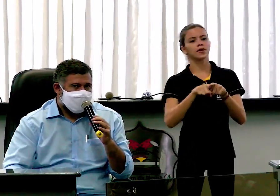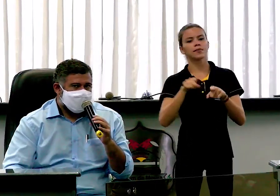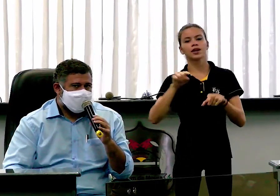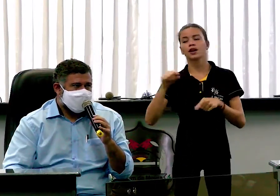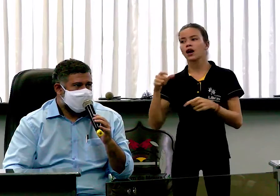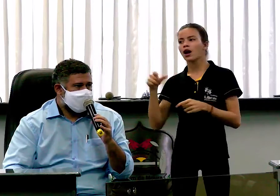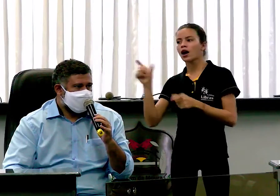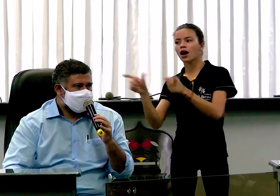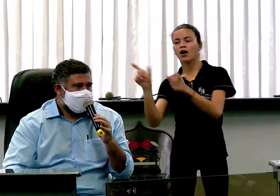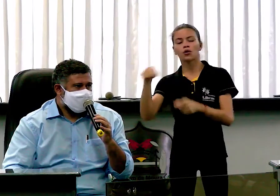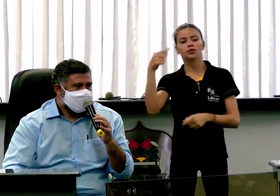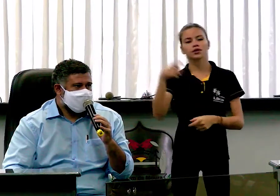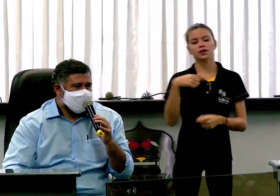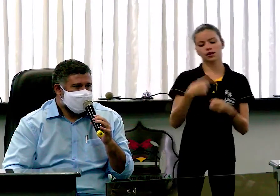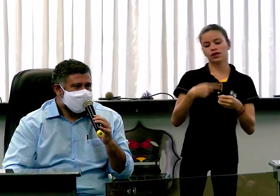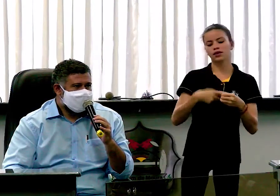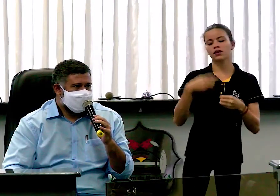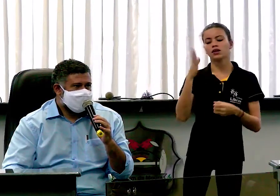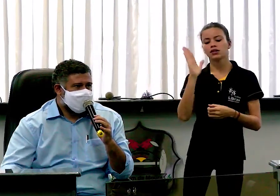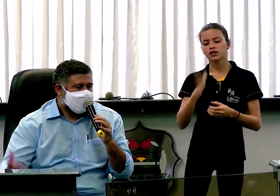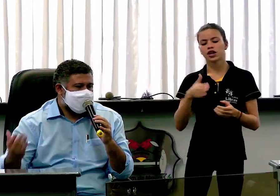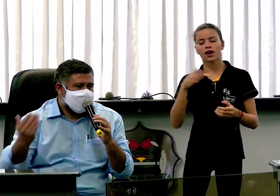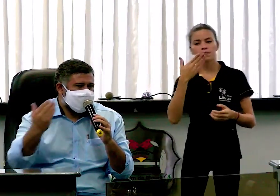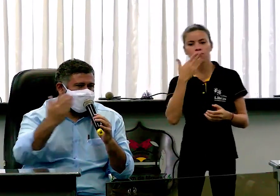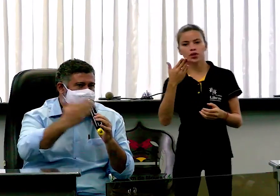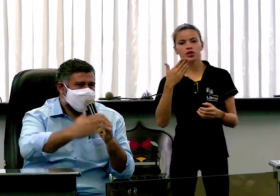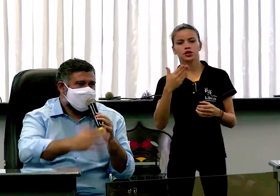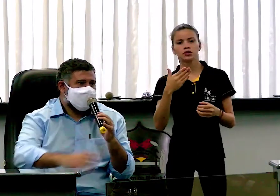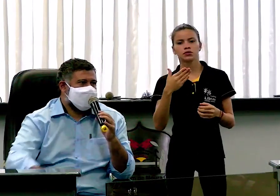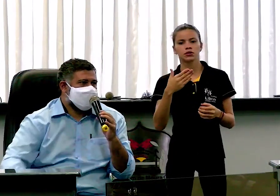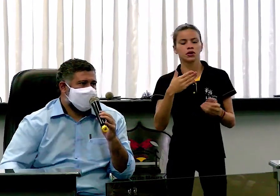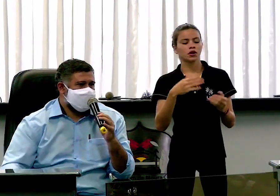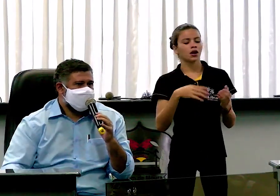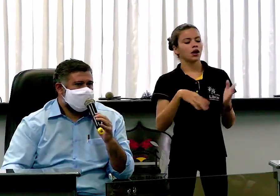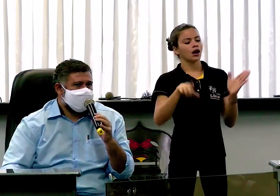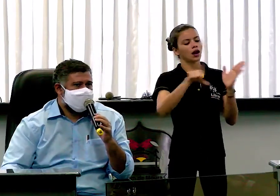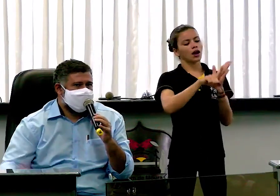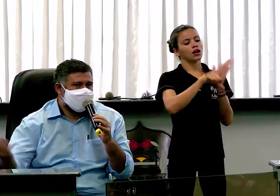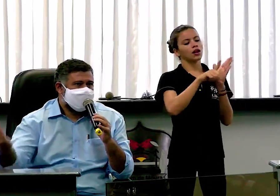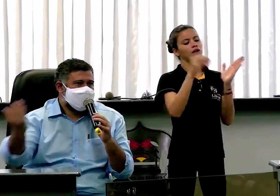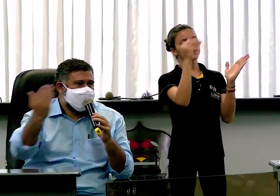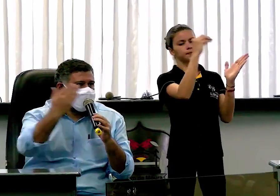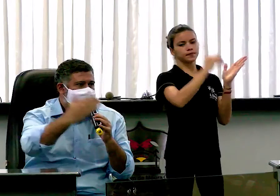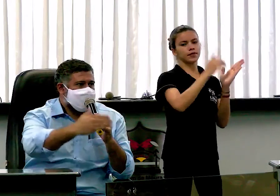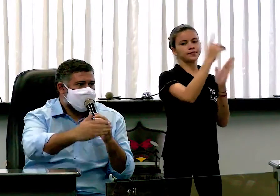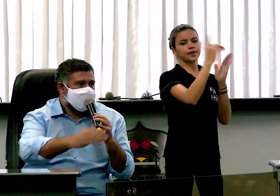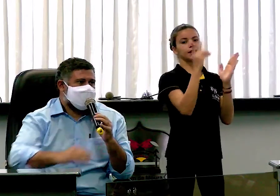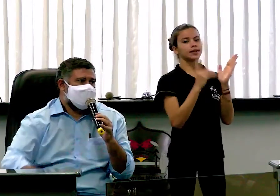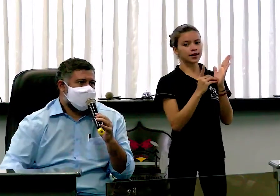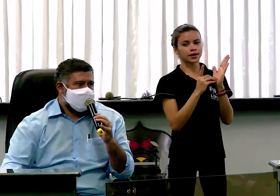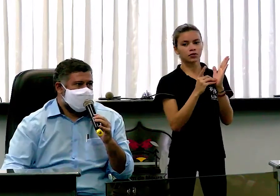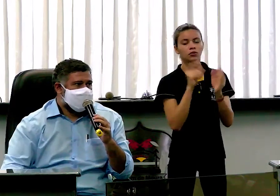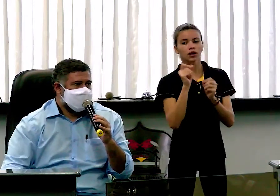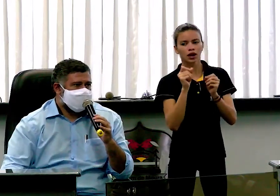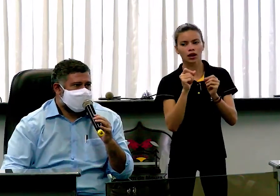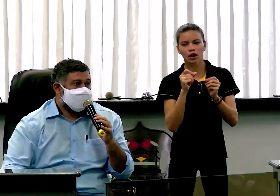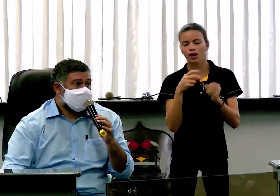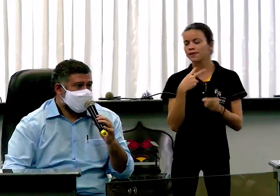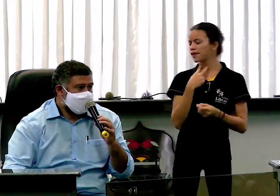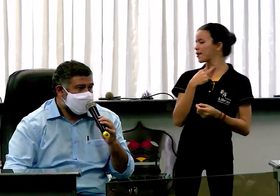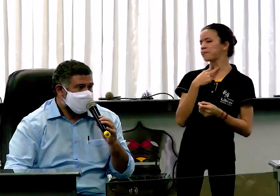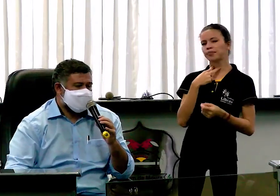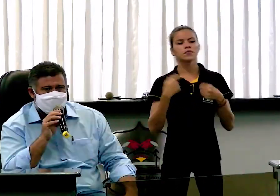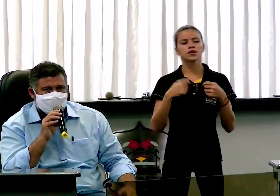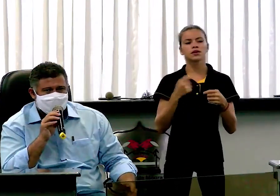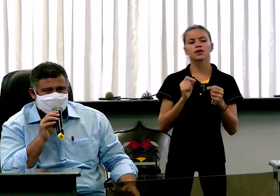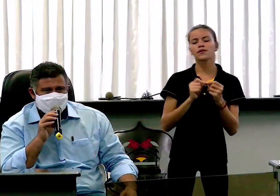é que conforme foi citado muita gente vem visitar os parentes no final de semana e não sabe da onde tá vindo é uma